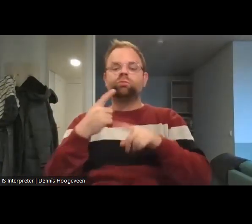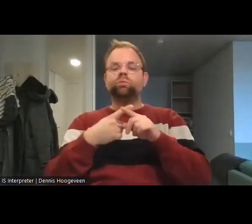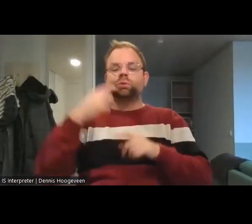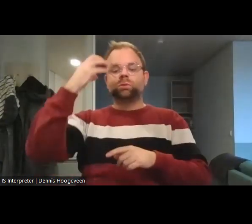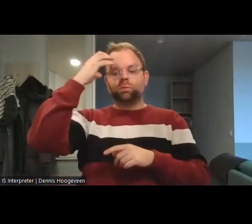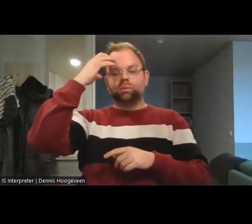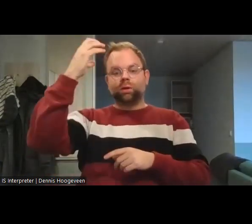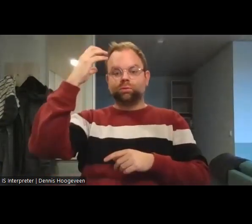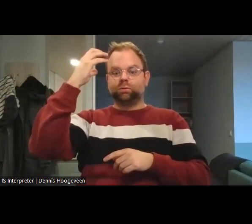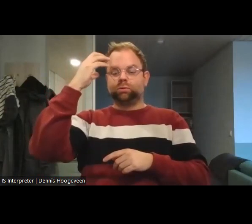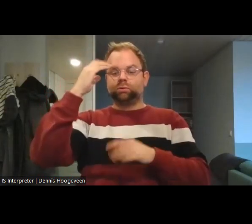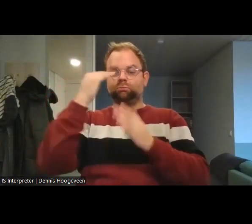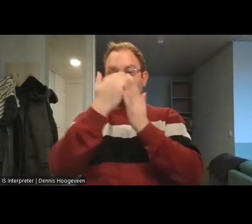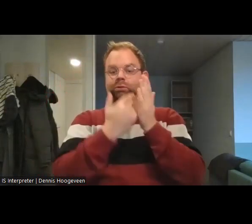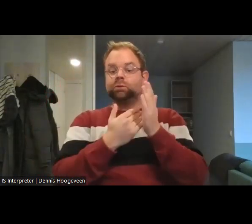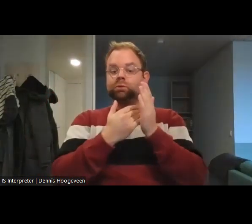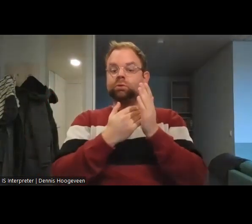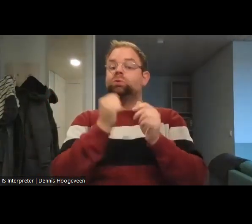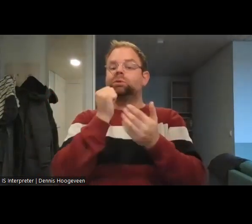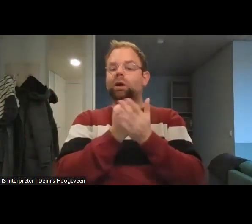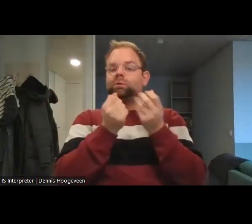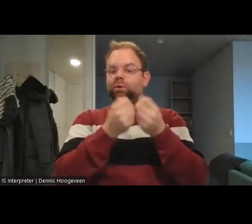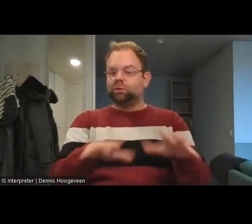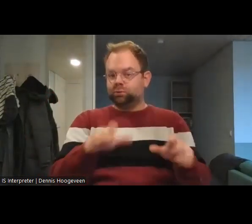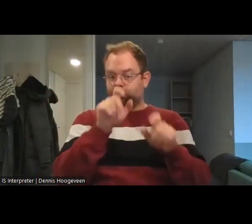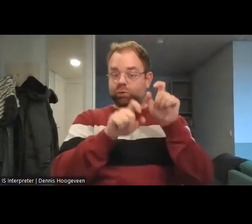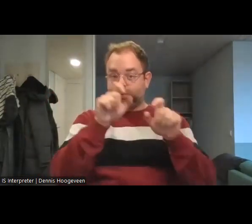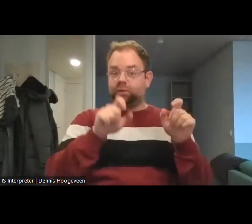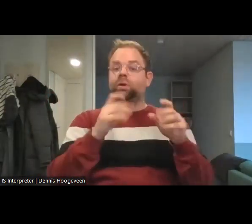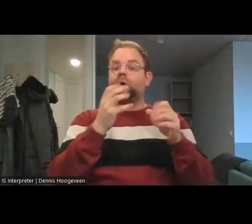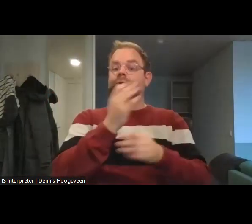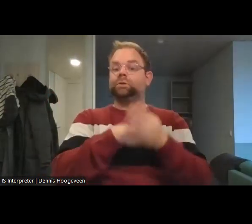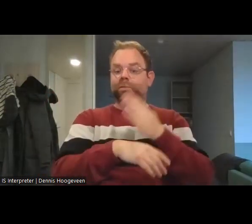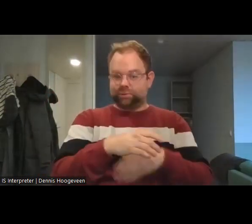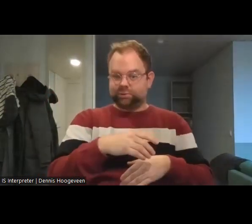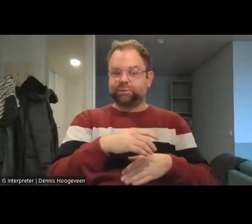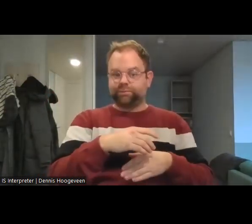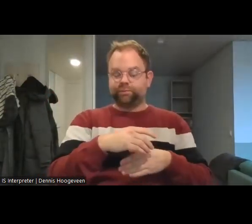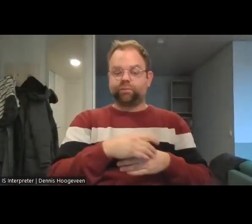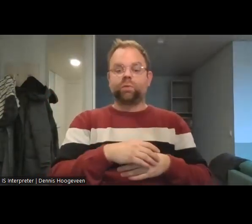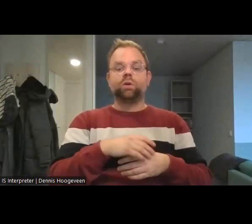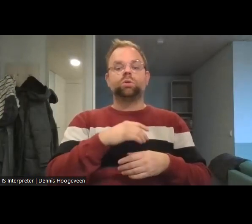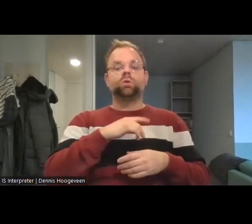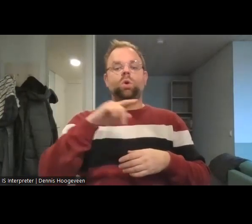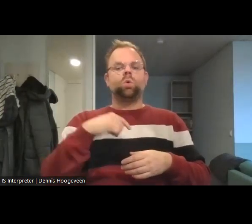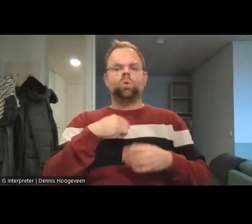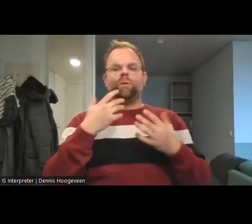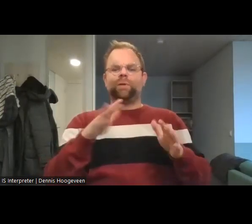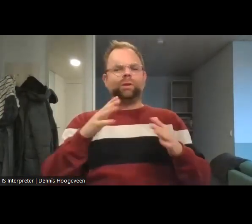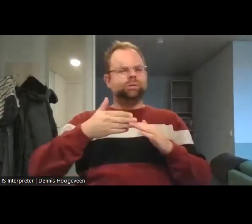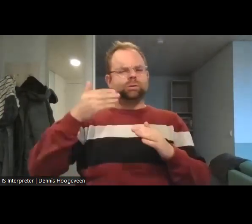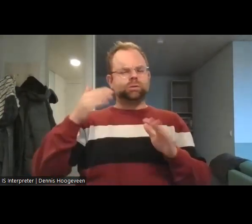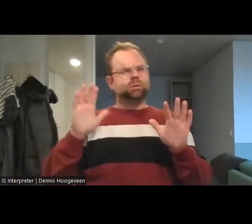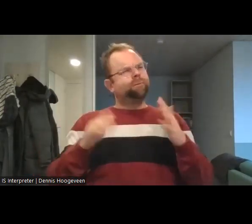avec. Nous avons ces 3, 4